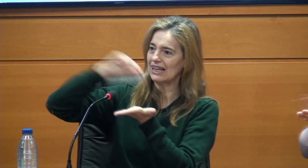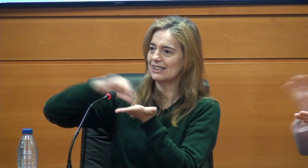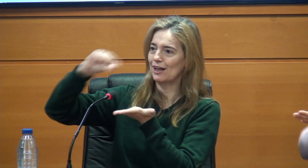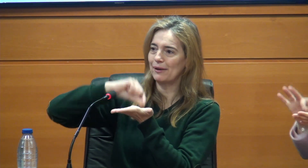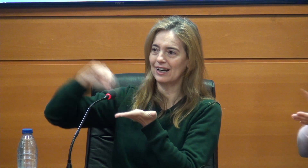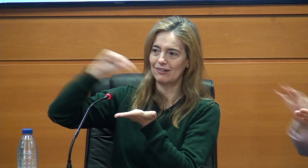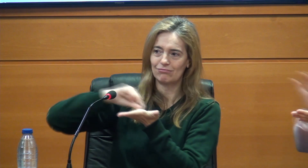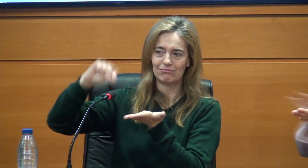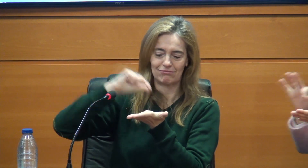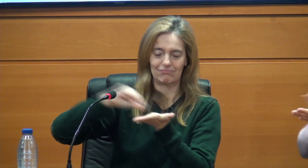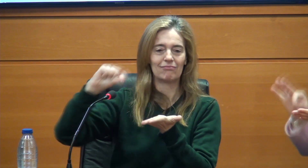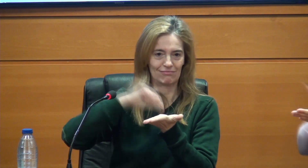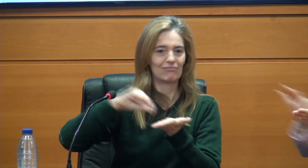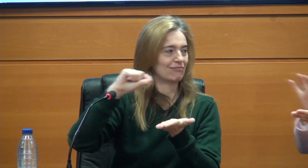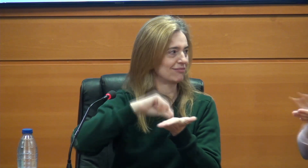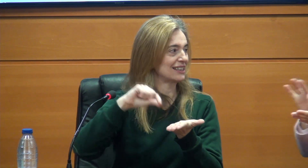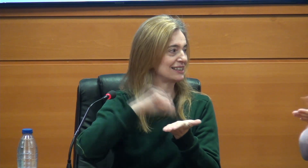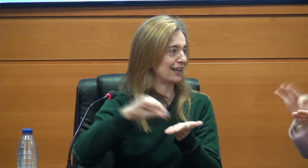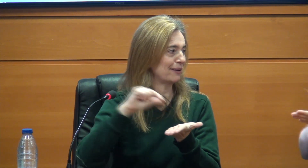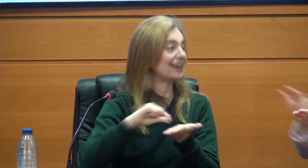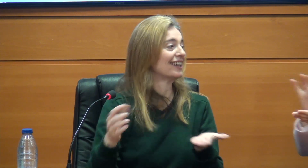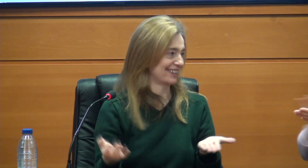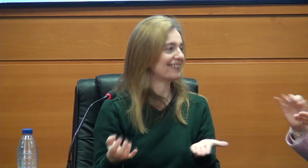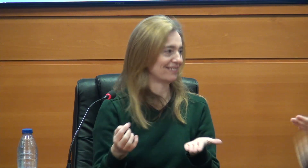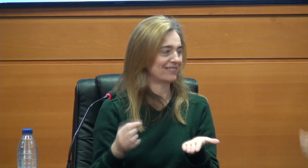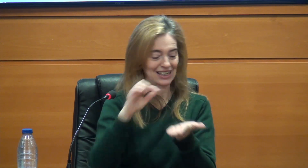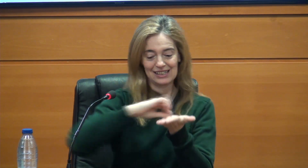como dibujar pero encima de la palma de la mano